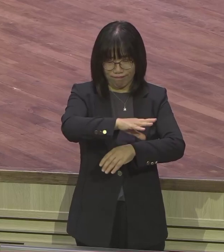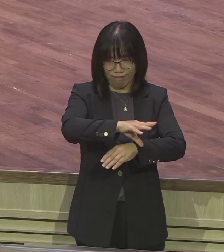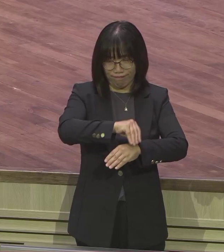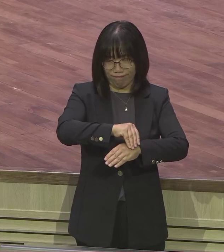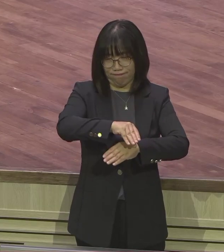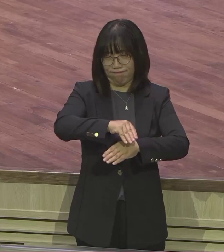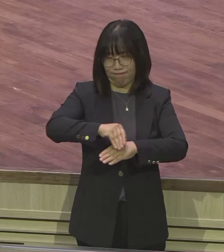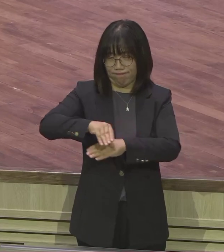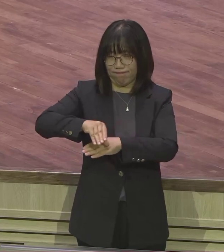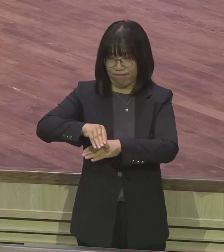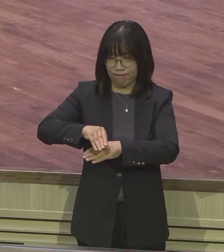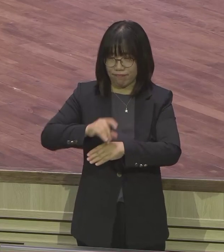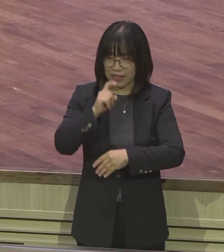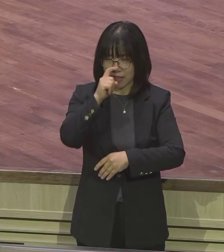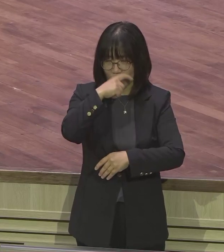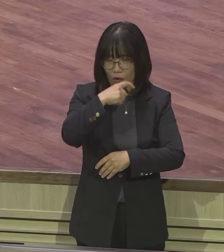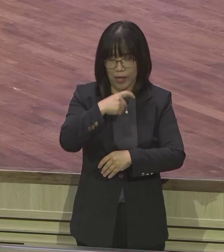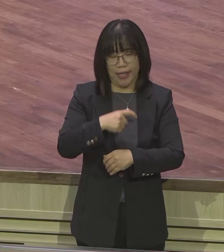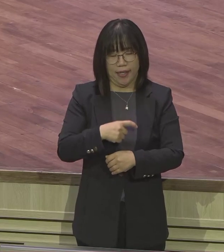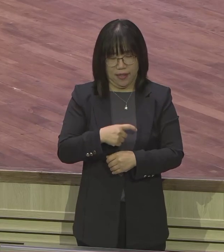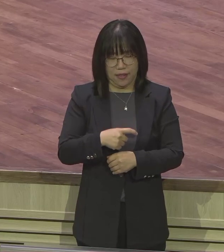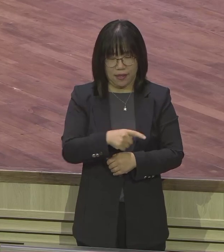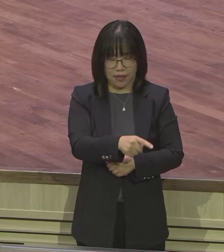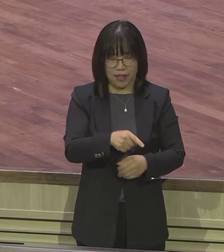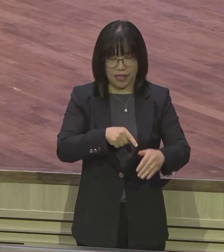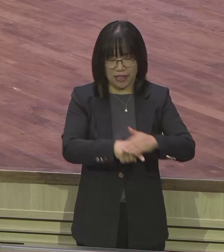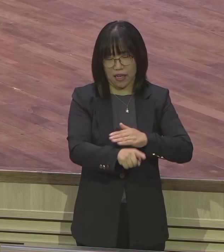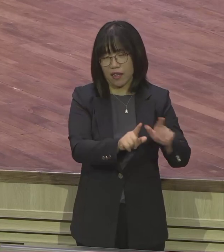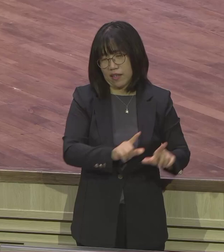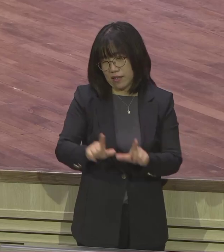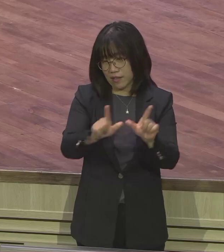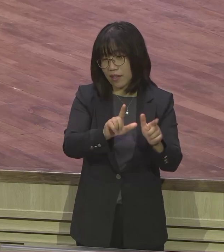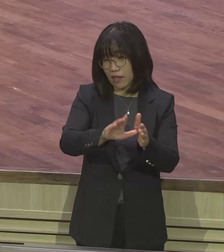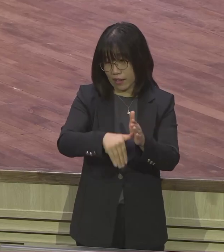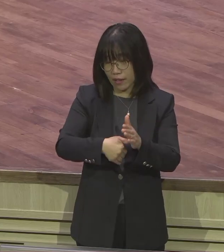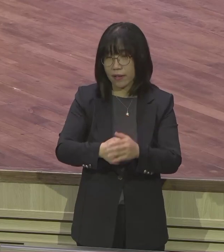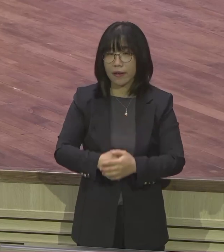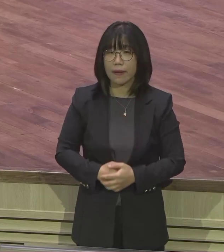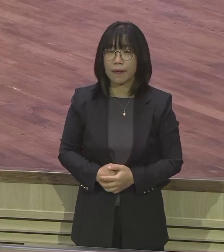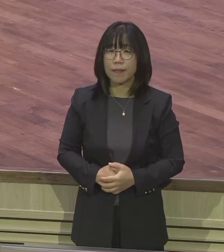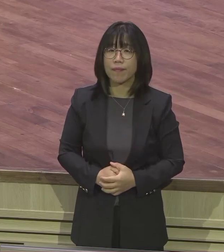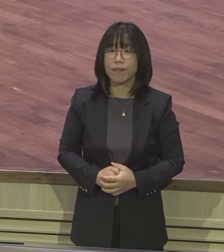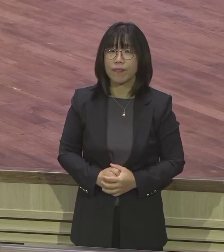되는데 100평 정도 되는데 그 뒹굴어 놓으니까 그야